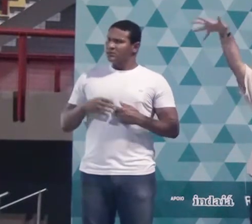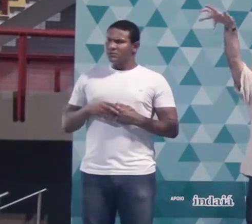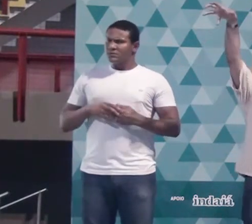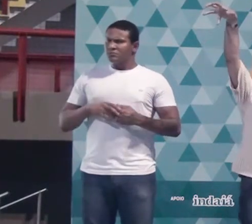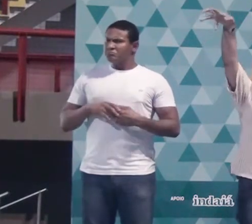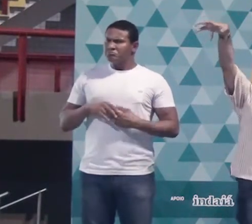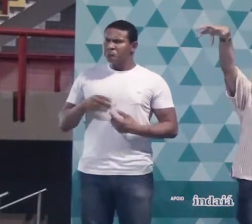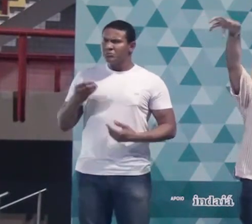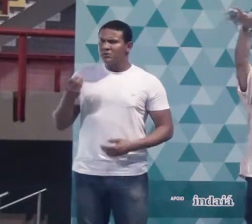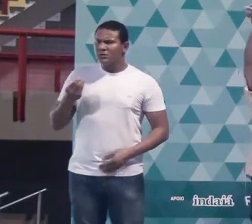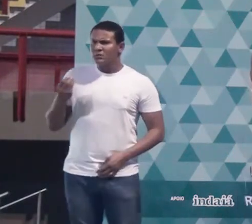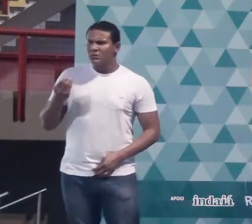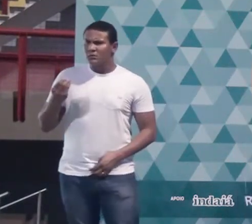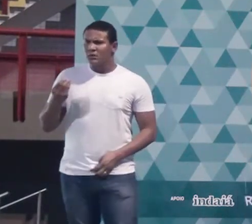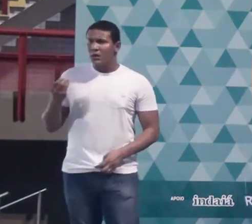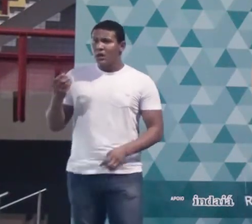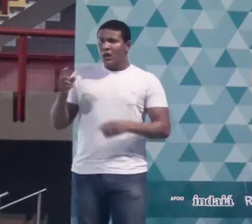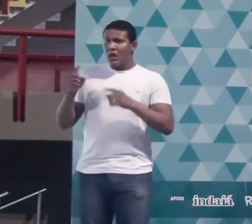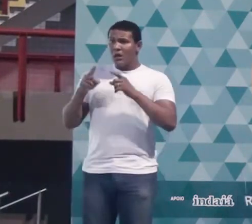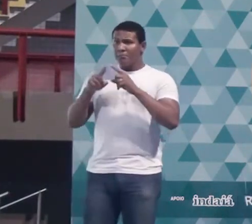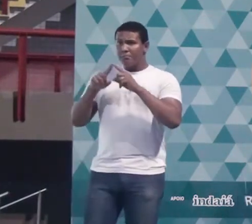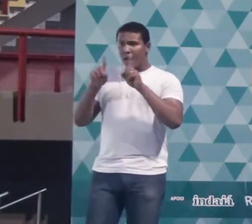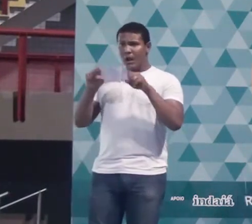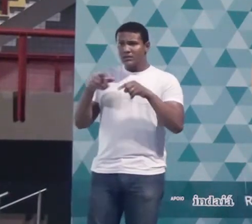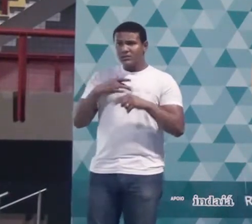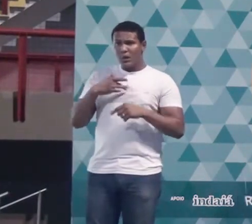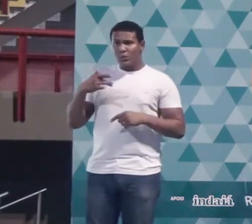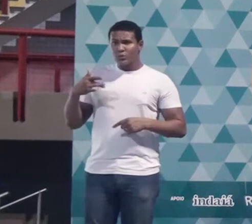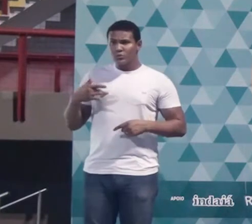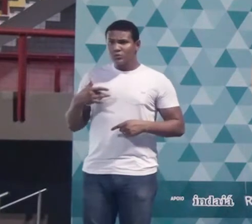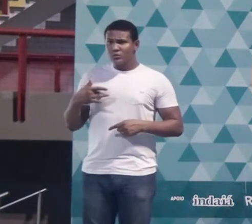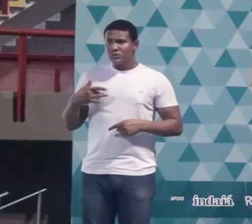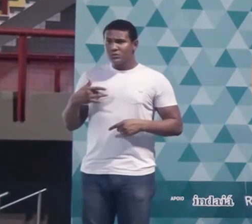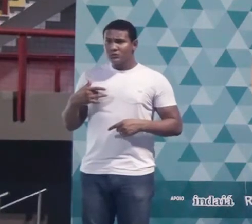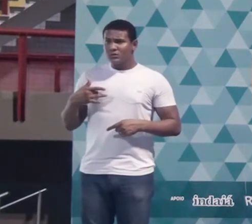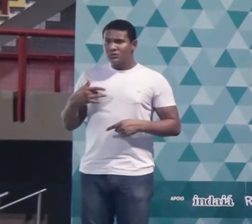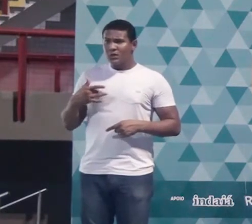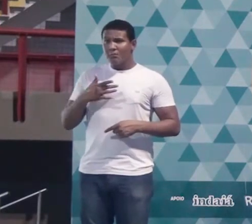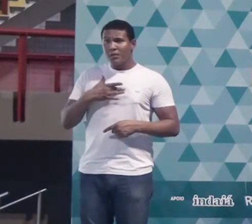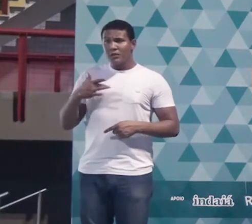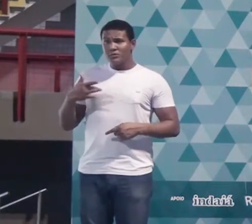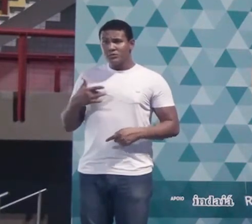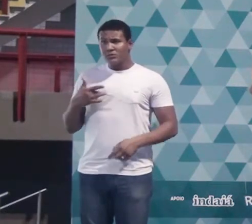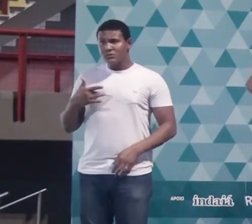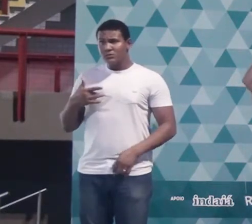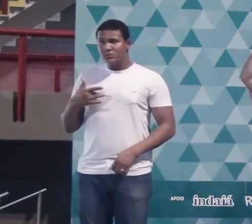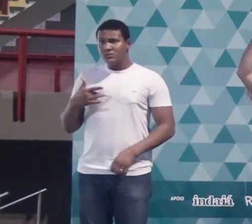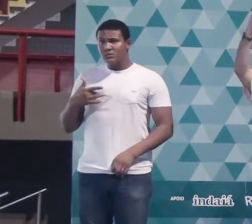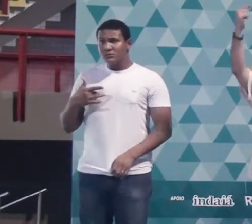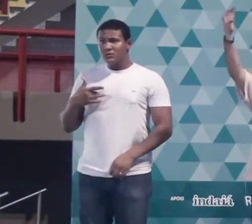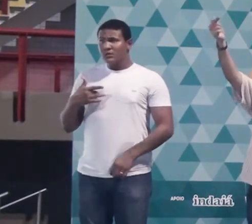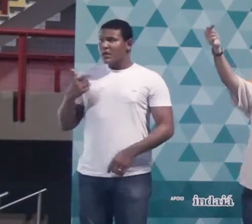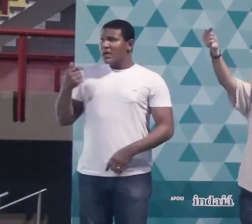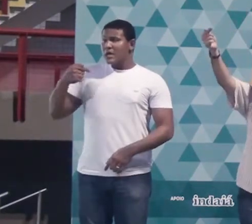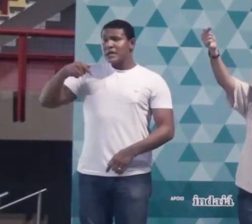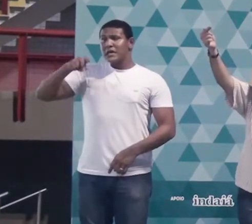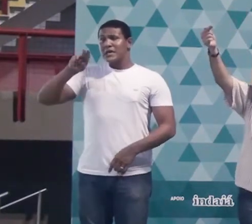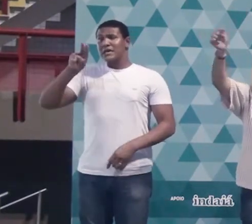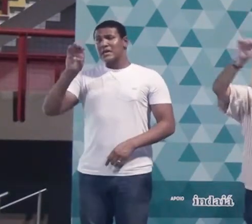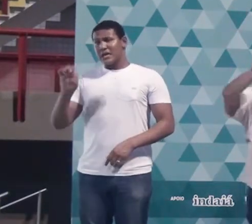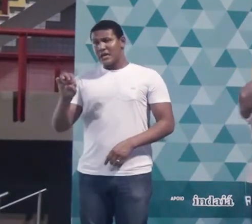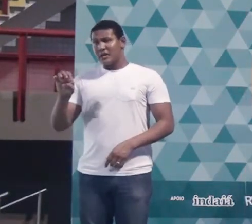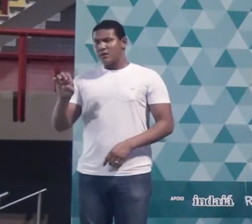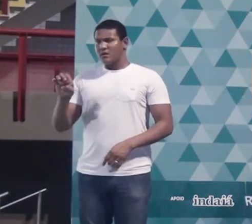fácil. Ó. Plano de saúde que você precisa. Quem precisa, precisa de